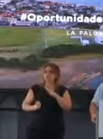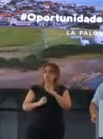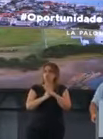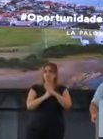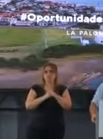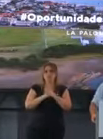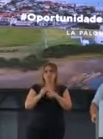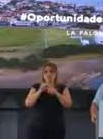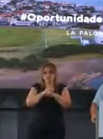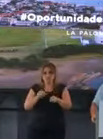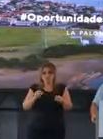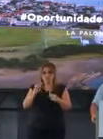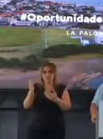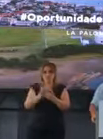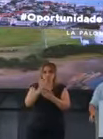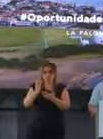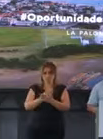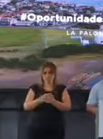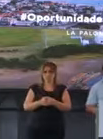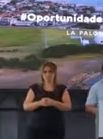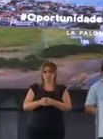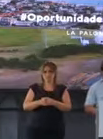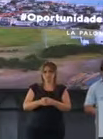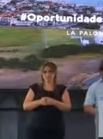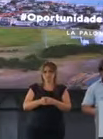capacidad productiva.